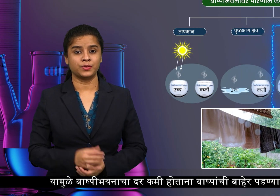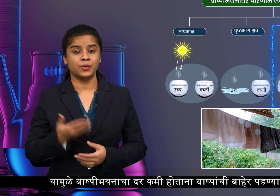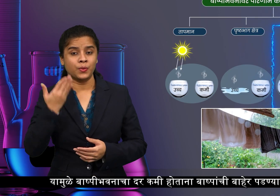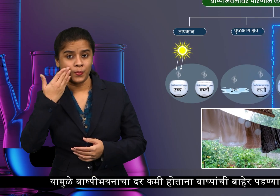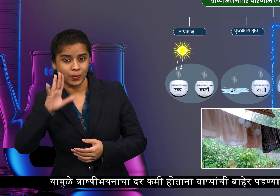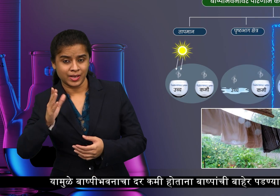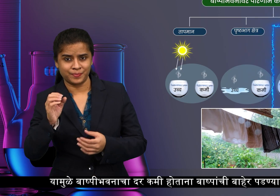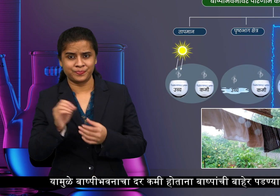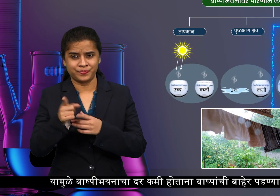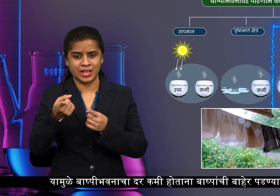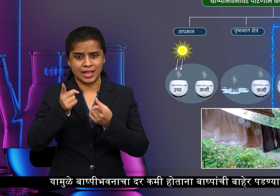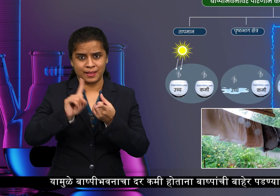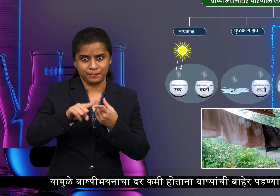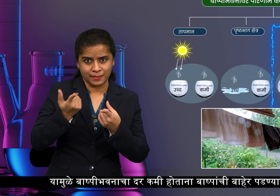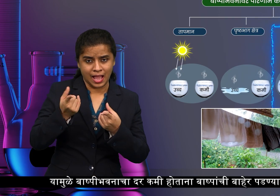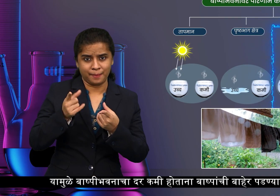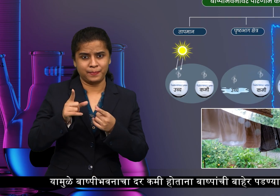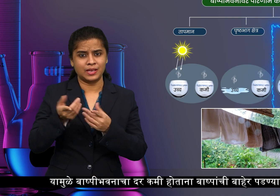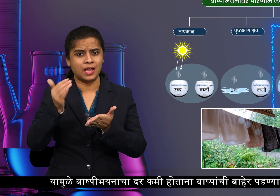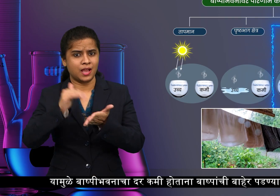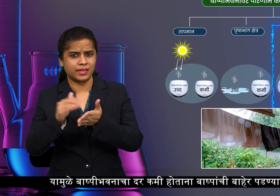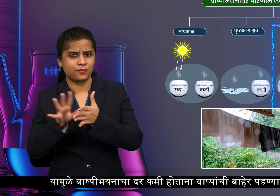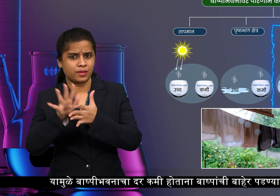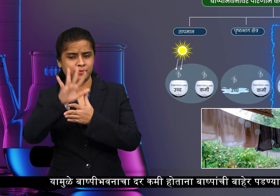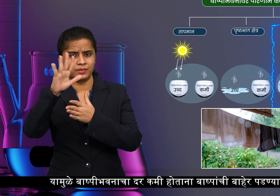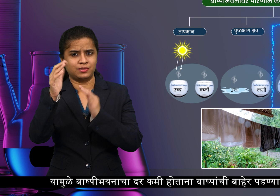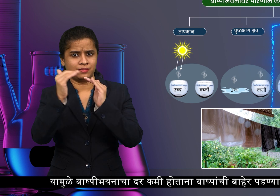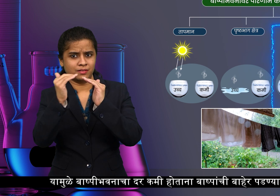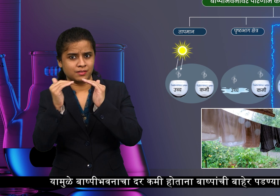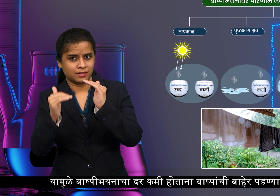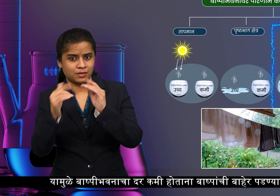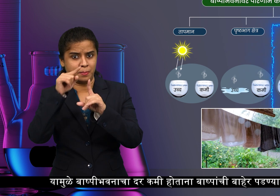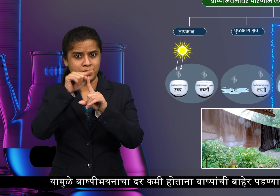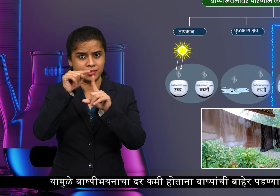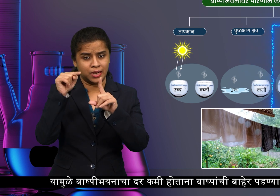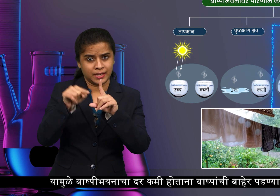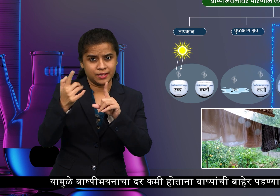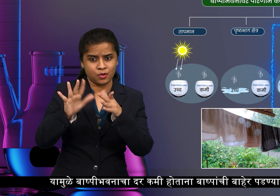यामुळे बाष्पीभवनाचा दर कमी होताना बाष्पांची बाहेर पडण्याची प्रवृत्ती कमी असते.